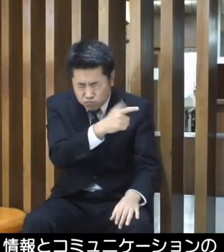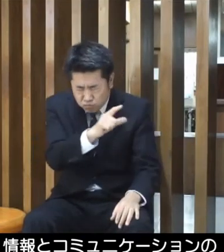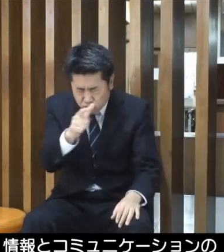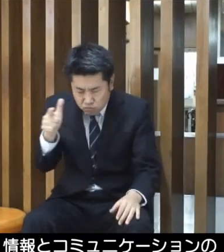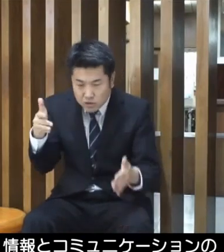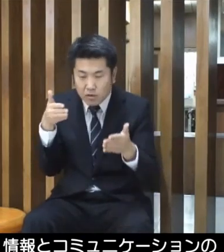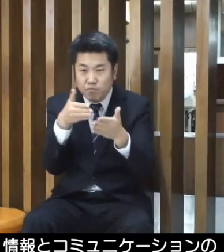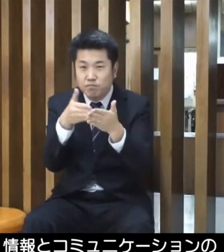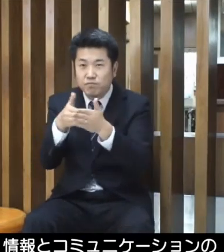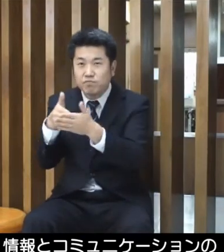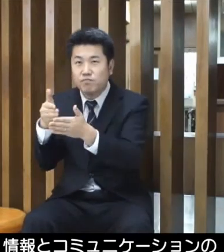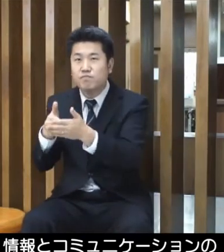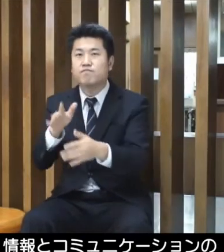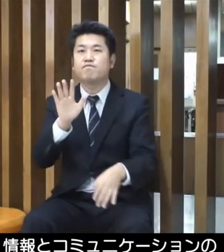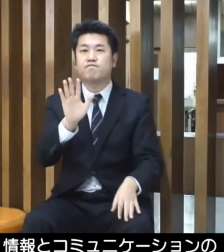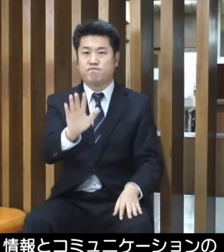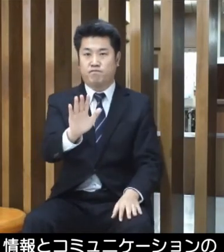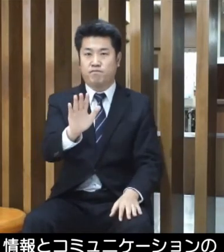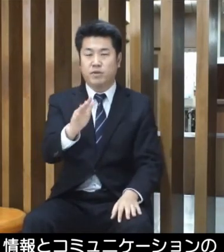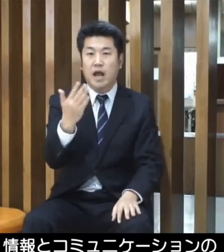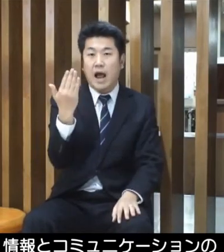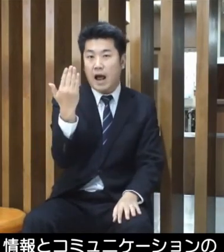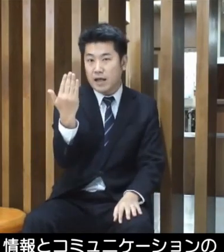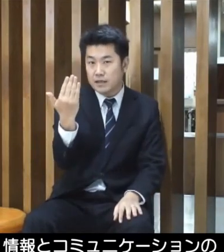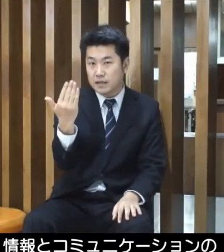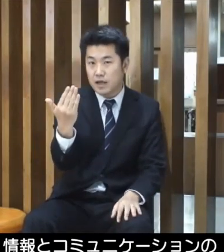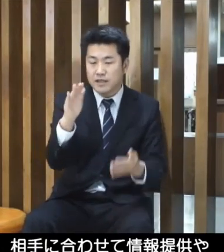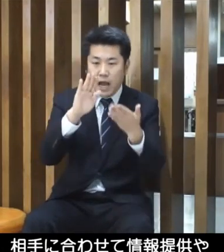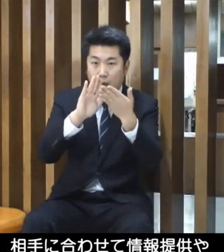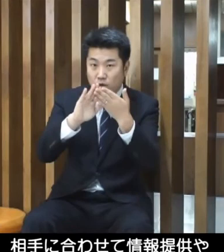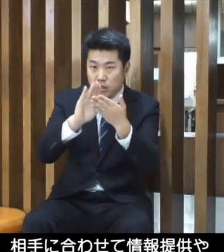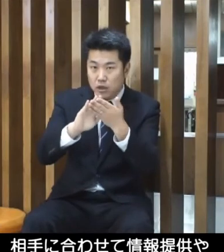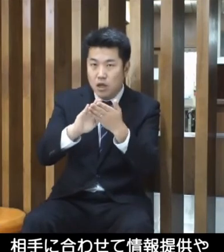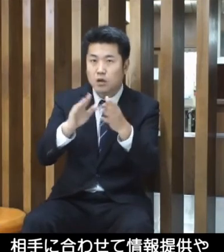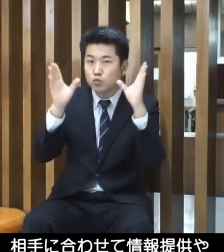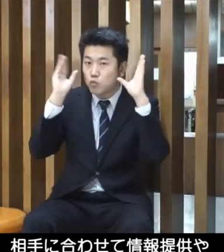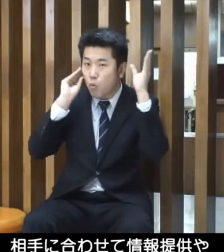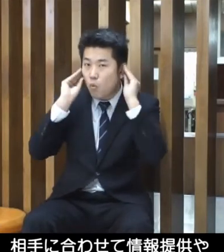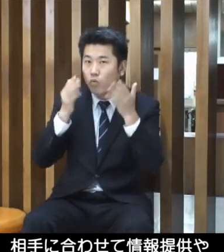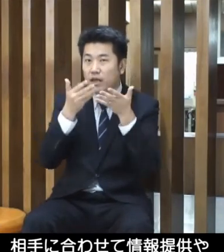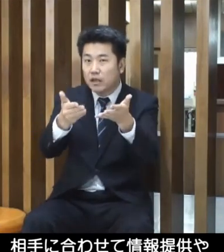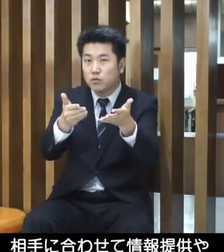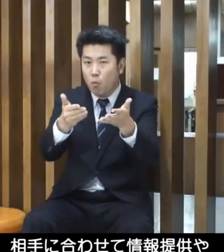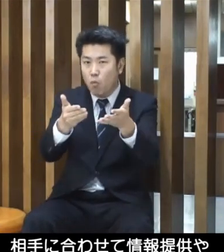ションのさまざまなバリアがあります。相手に合わせて情報提